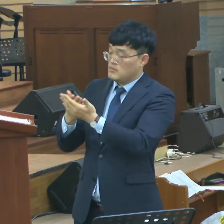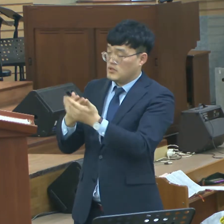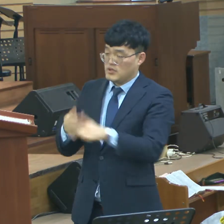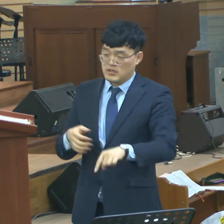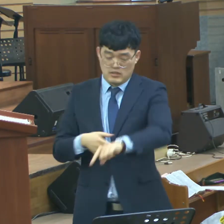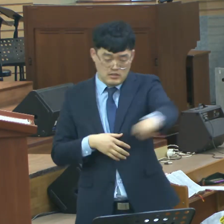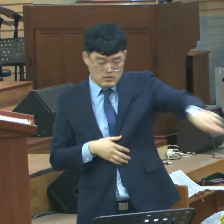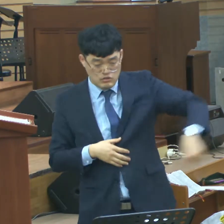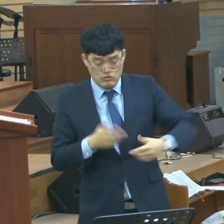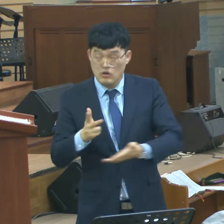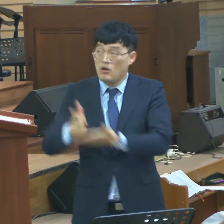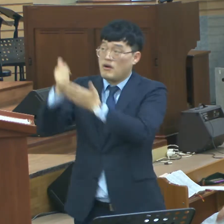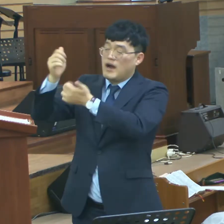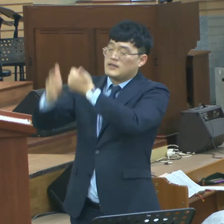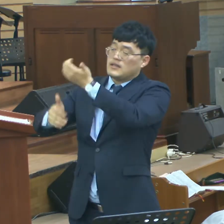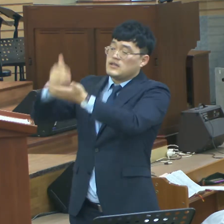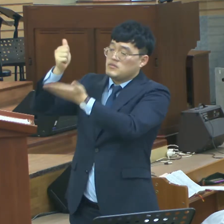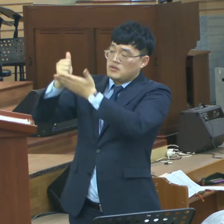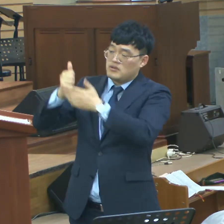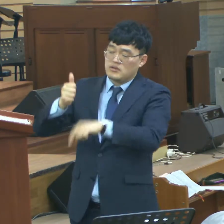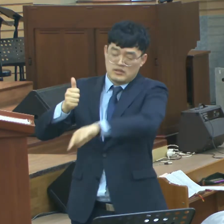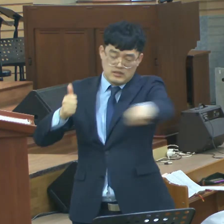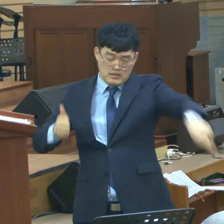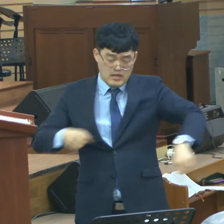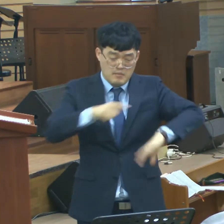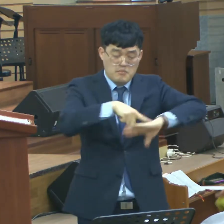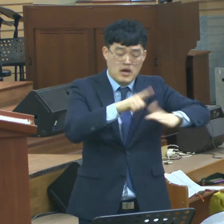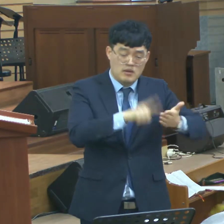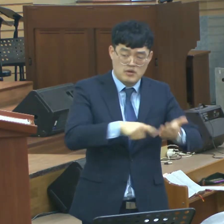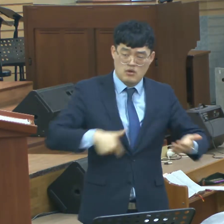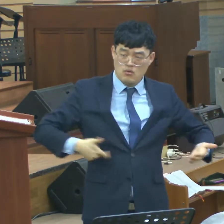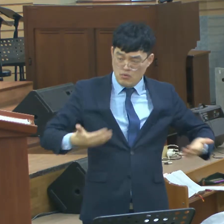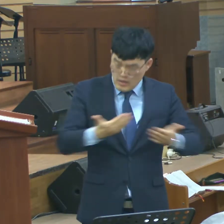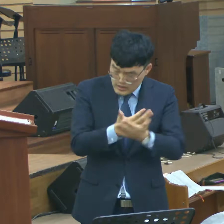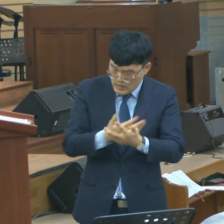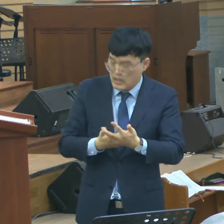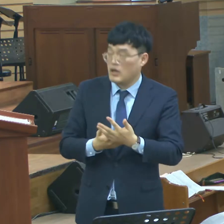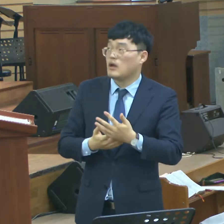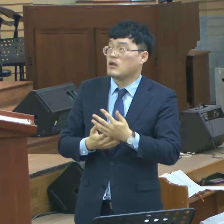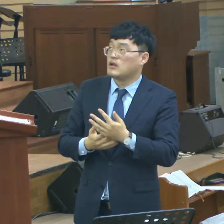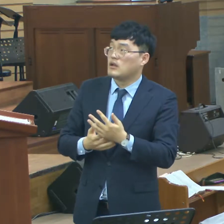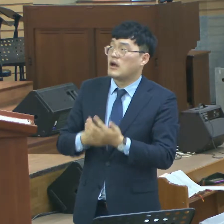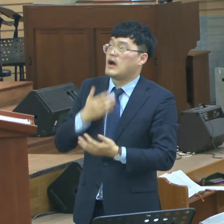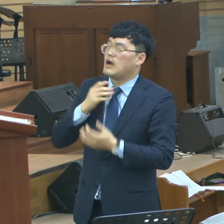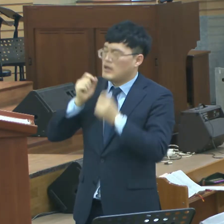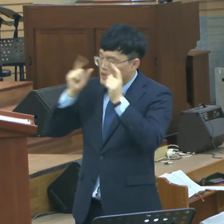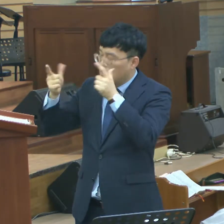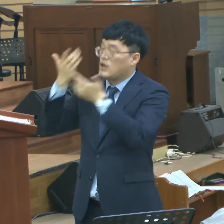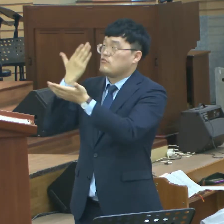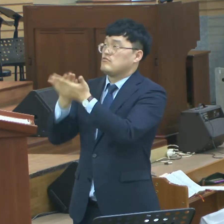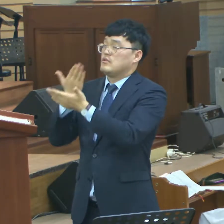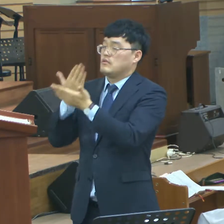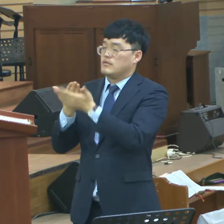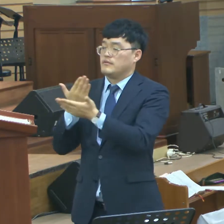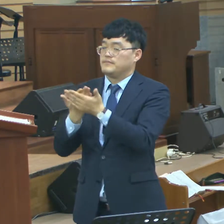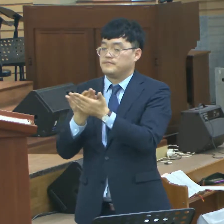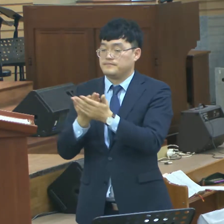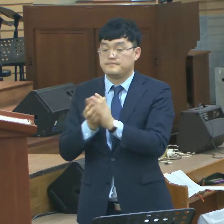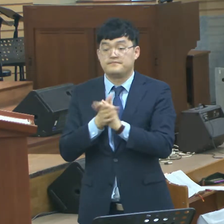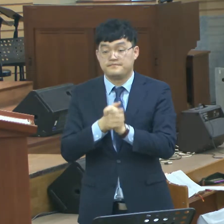이 백성에게 주 여호와는 하나님이신 것과 주는 그들의 마음을 되돌이키심을 알게 하옵소서.